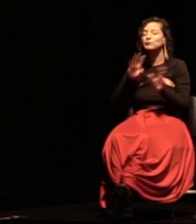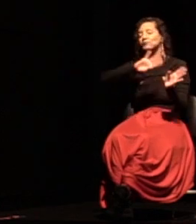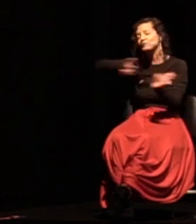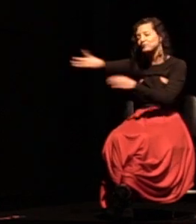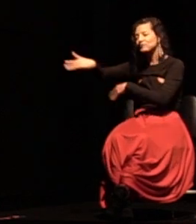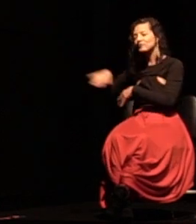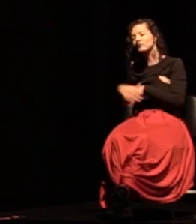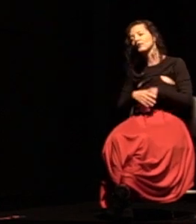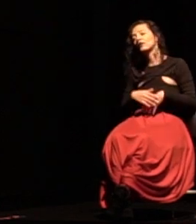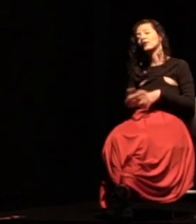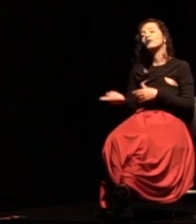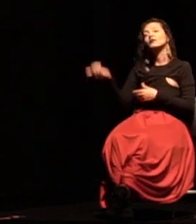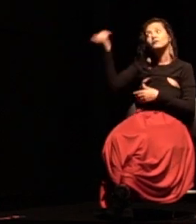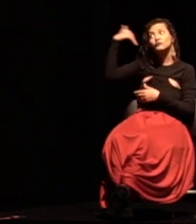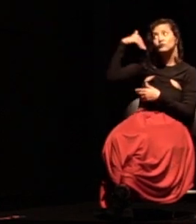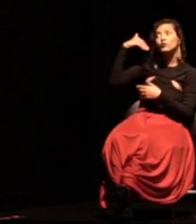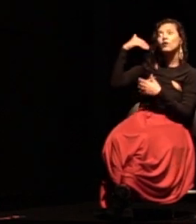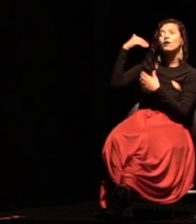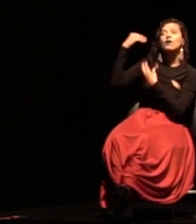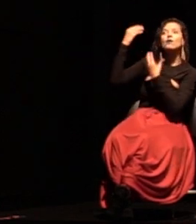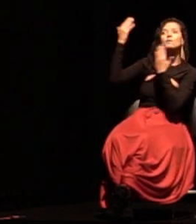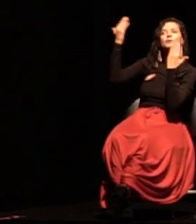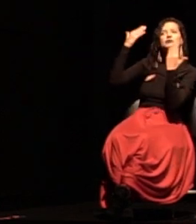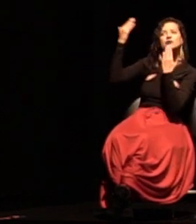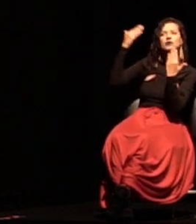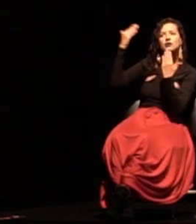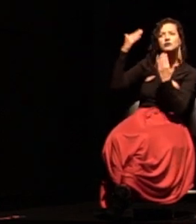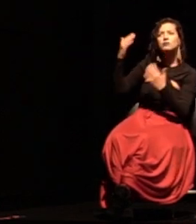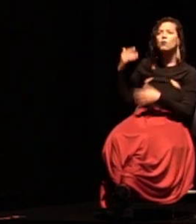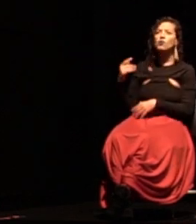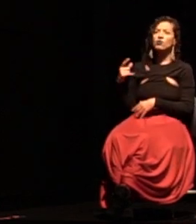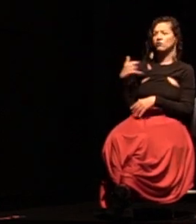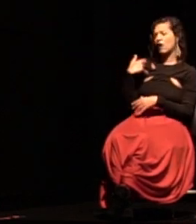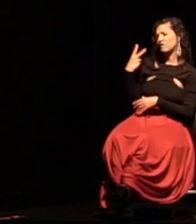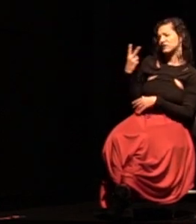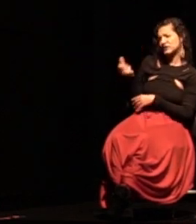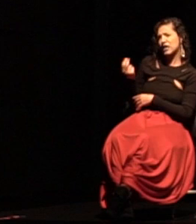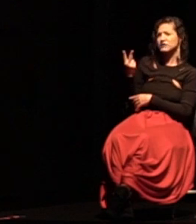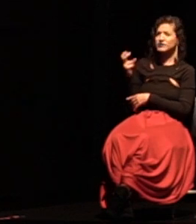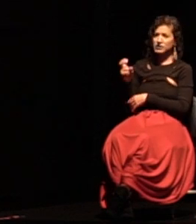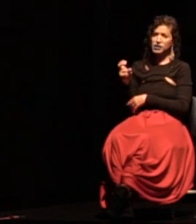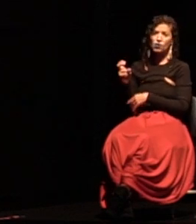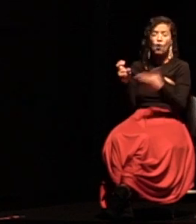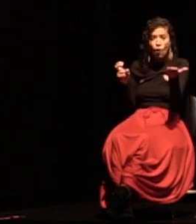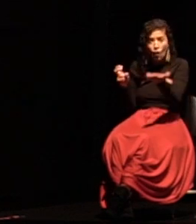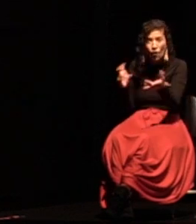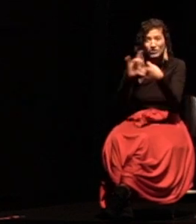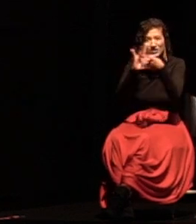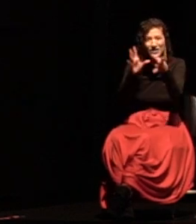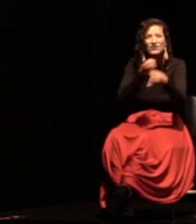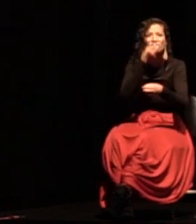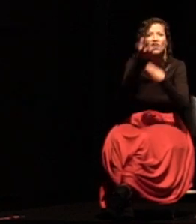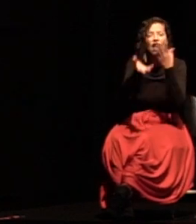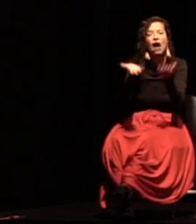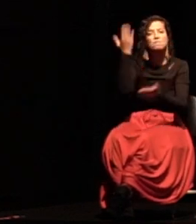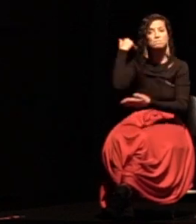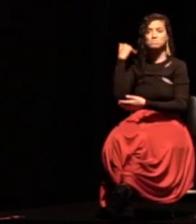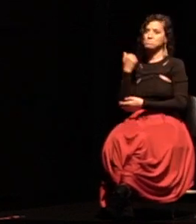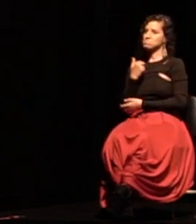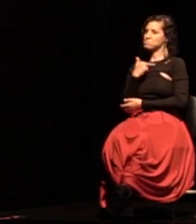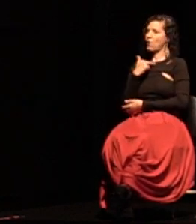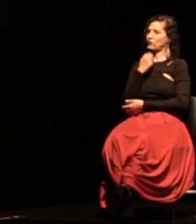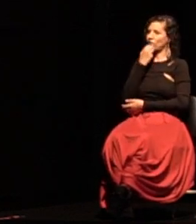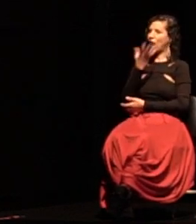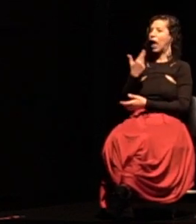25, 26 anos, agora eu posso até estar aqui falando, mas naquela época eu não podia falar, eu tinha que fazer antes. Porque foi